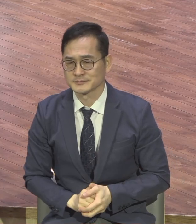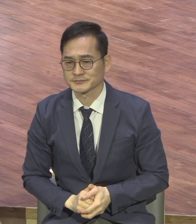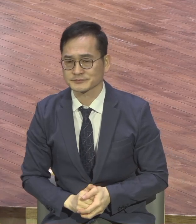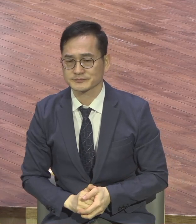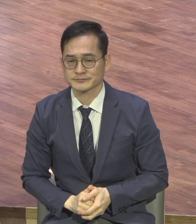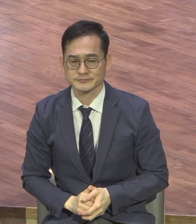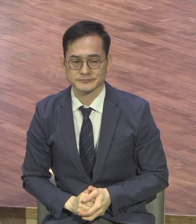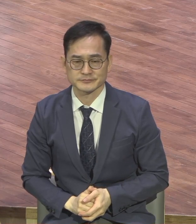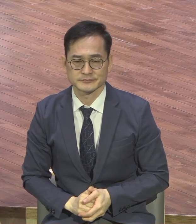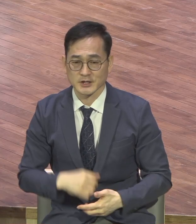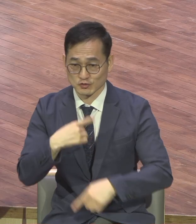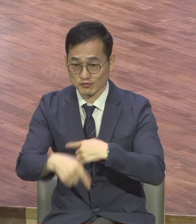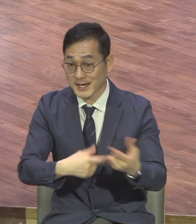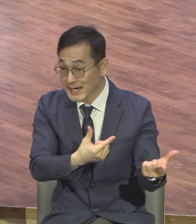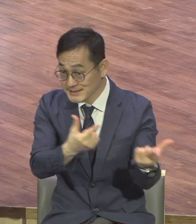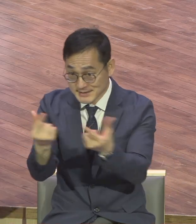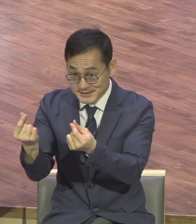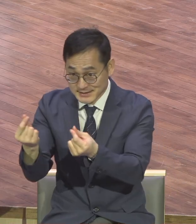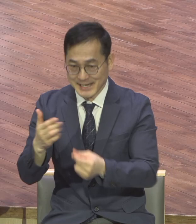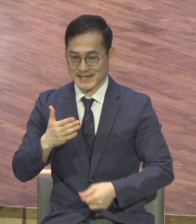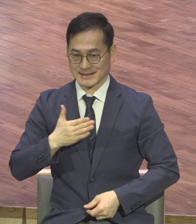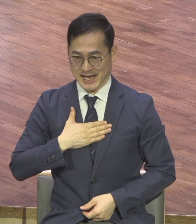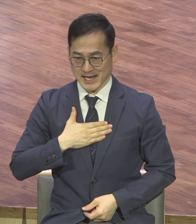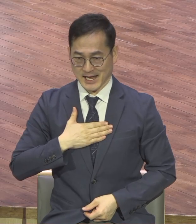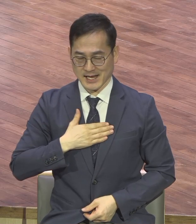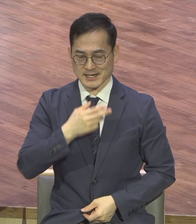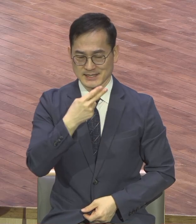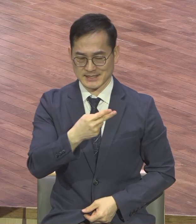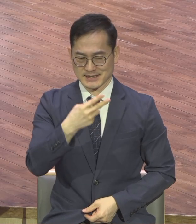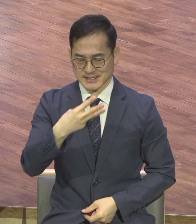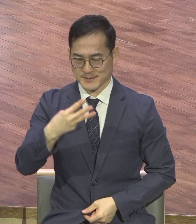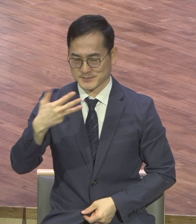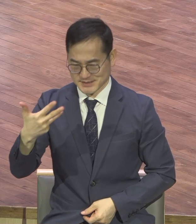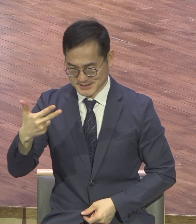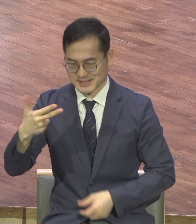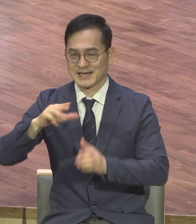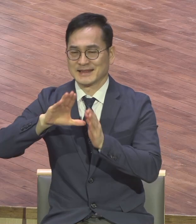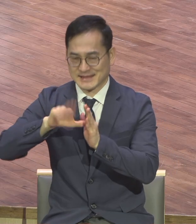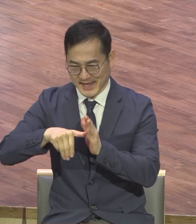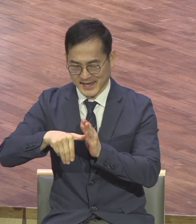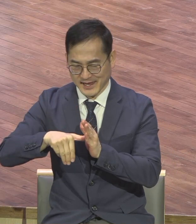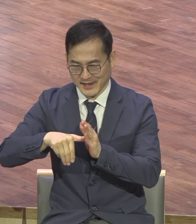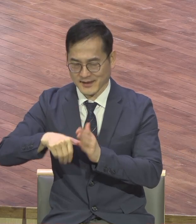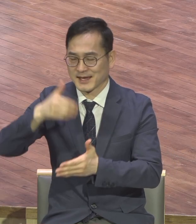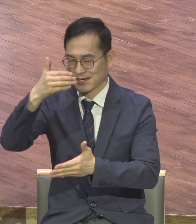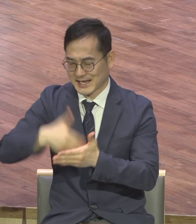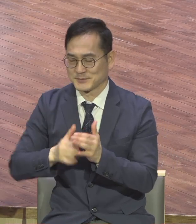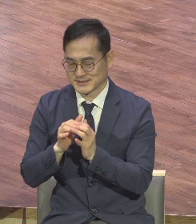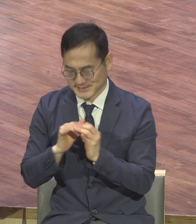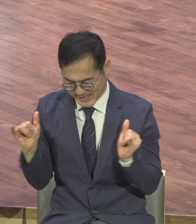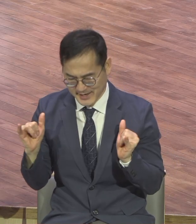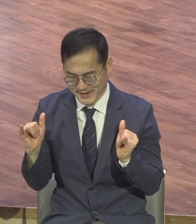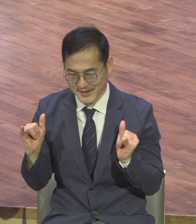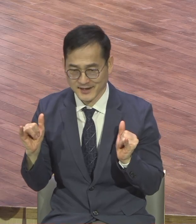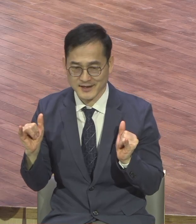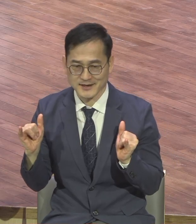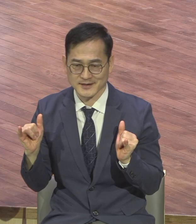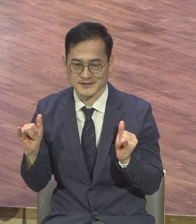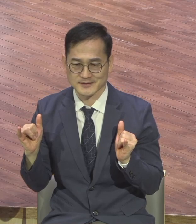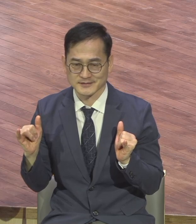한번 같이 고백합시다. 나는 237 시대에 남은 자다. 남은